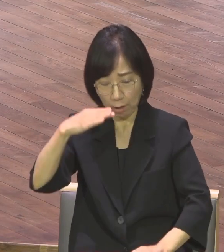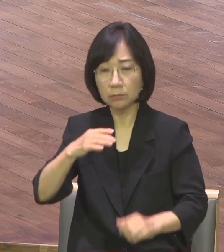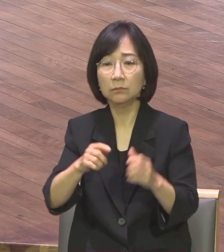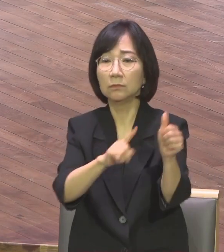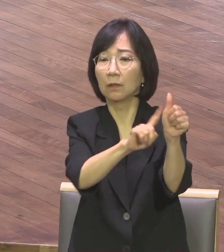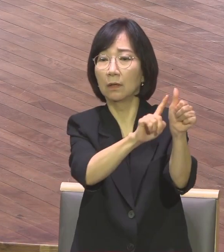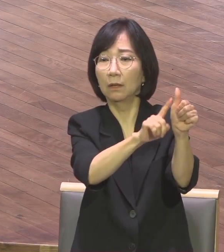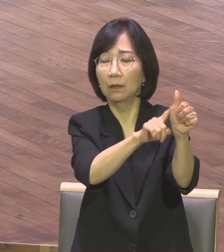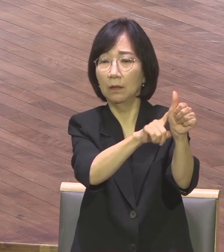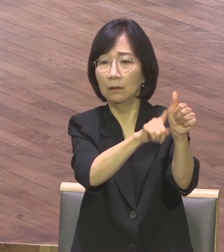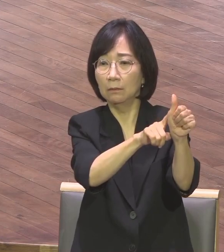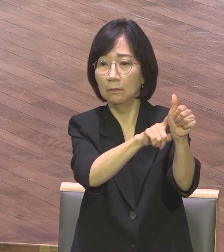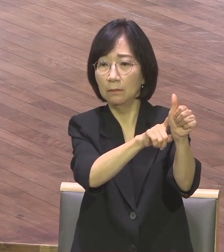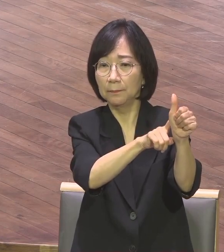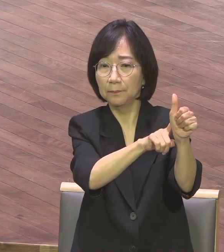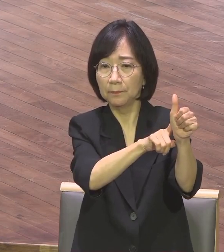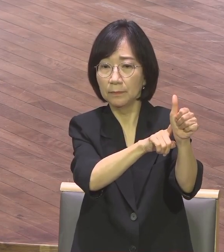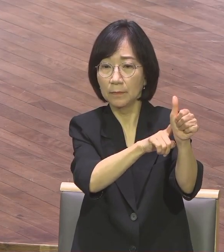청년이었어요.